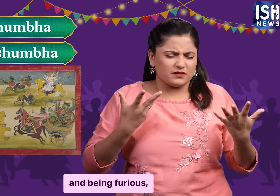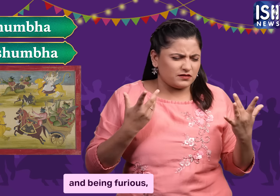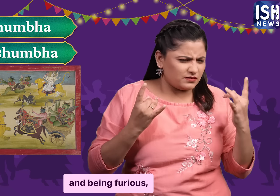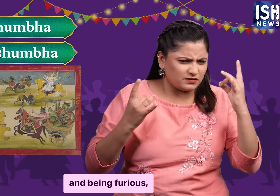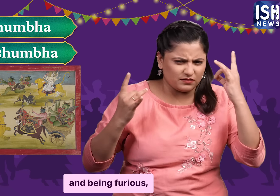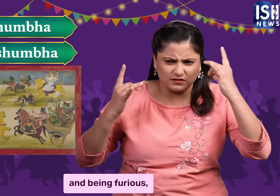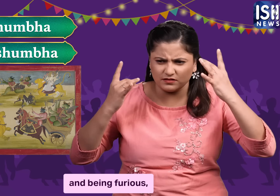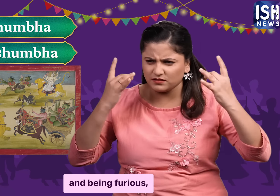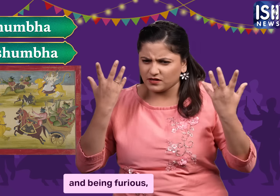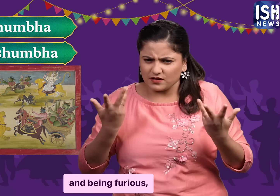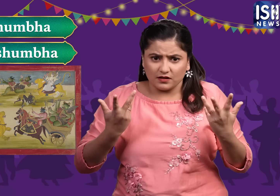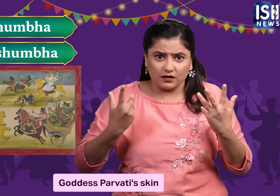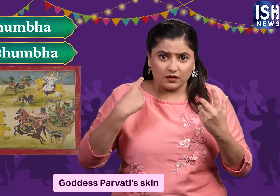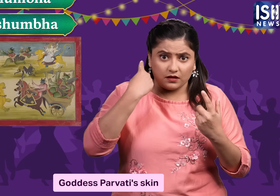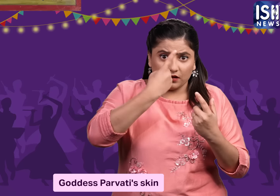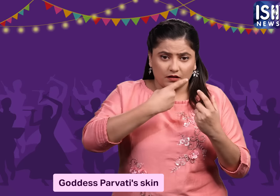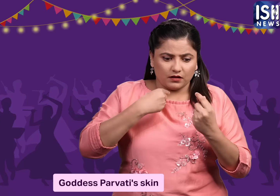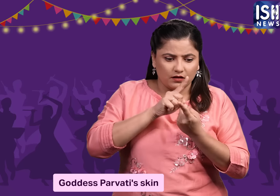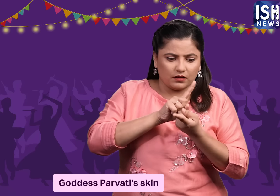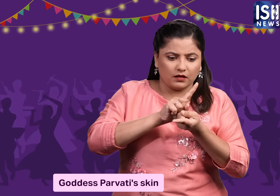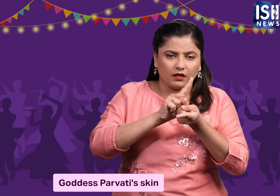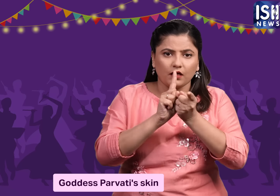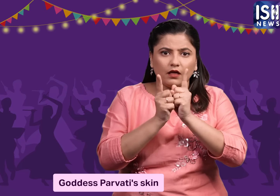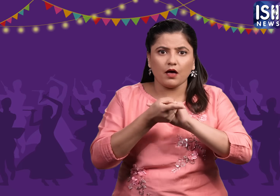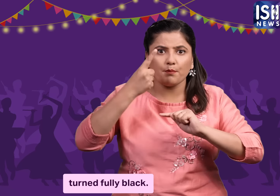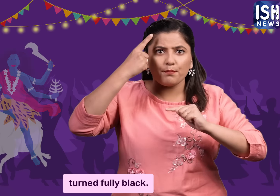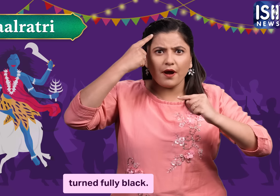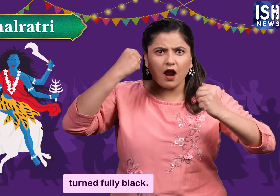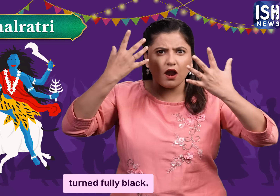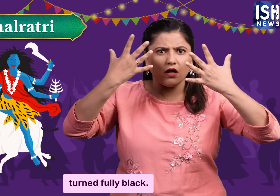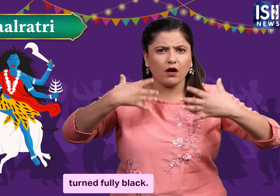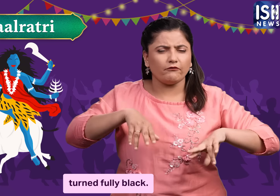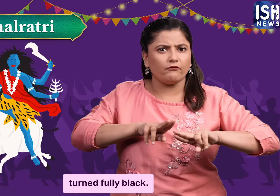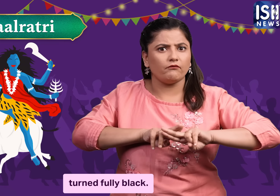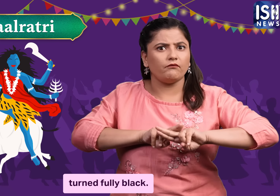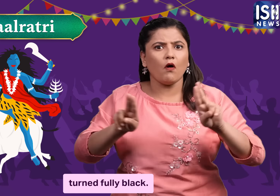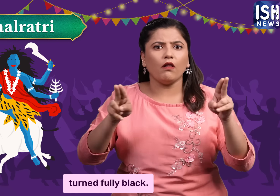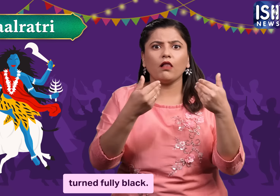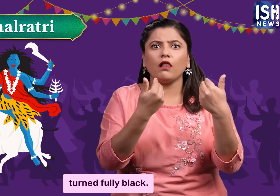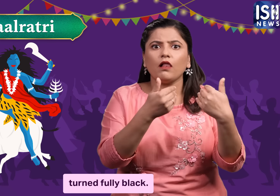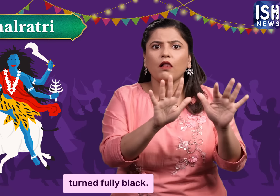और राक्षसों पर क्रोधित होने के कारण देवी पार्वती की त्वचा पूरी तरह से काली हो गई।